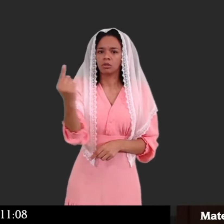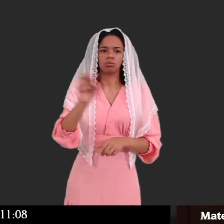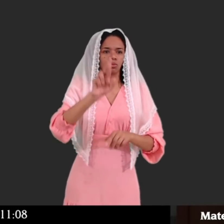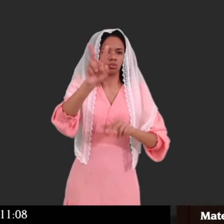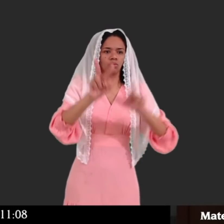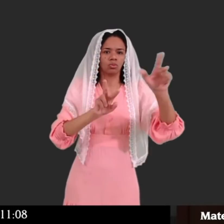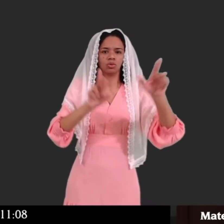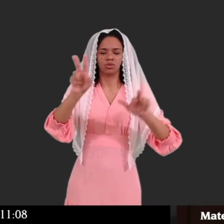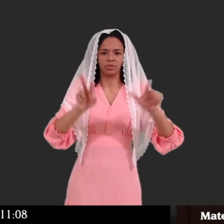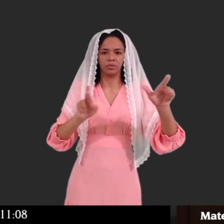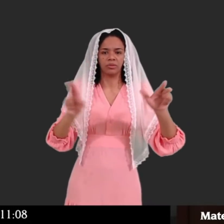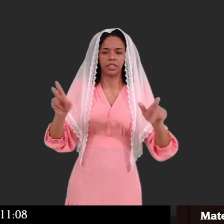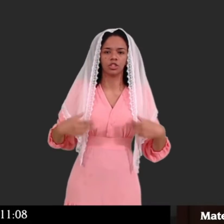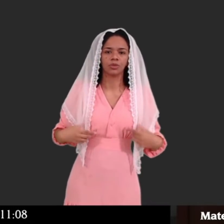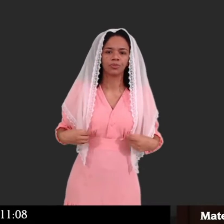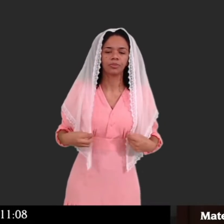Vocês viram que Ele